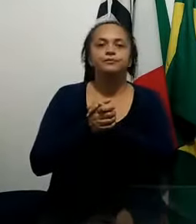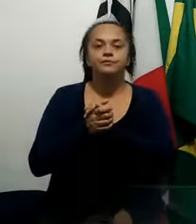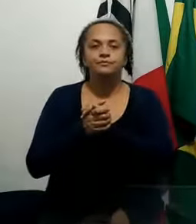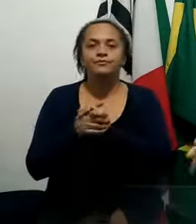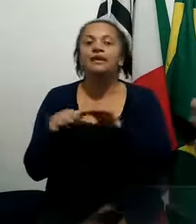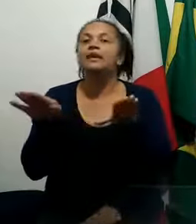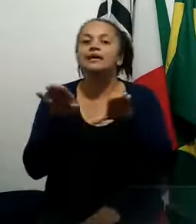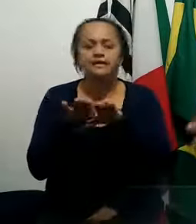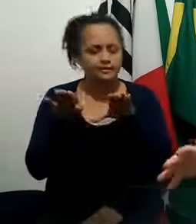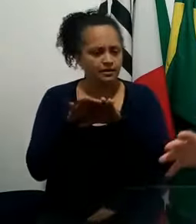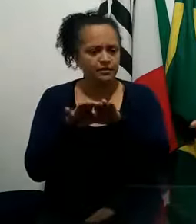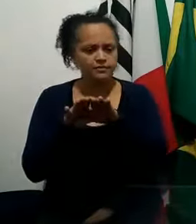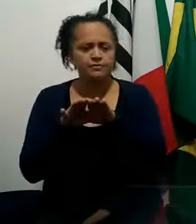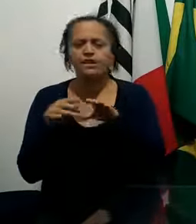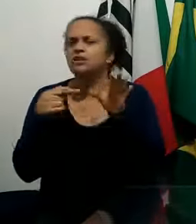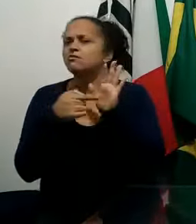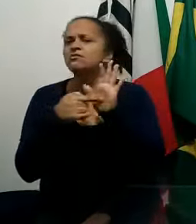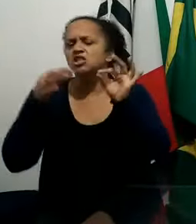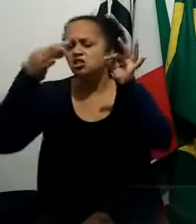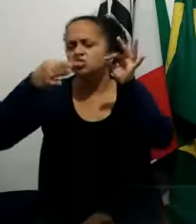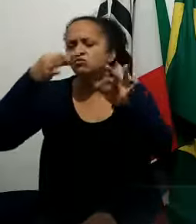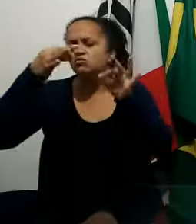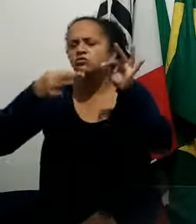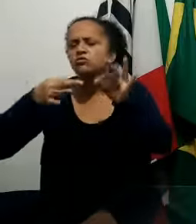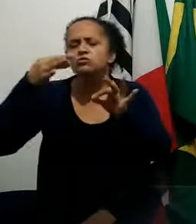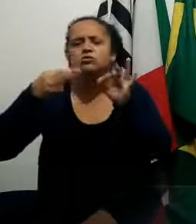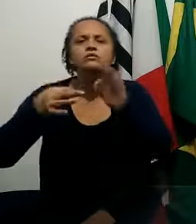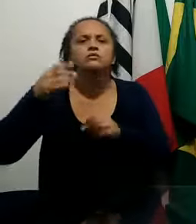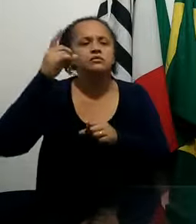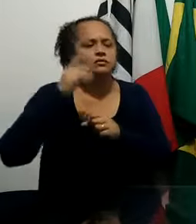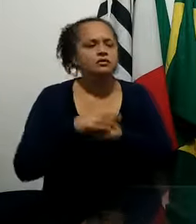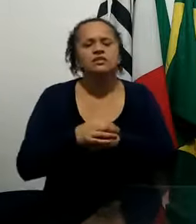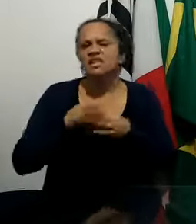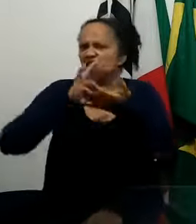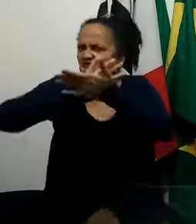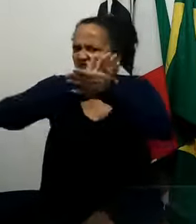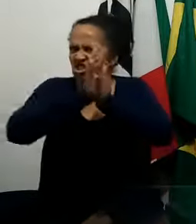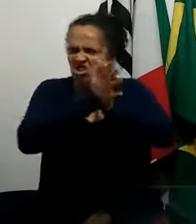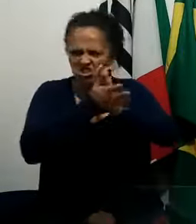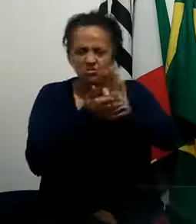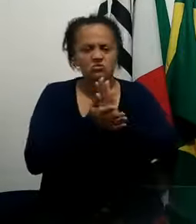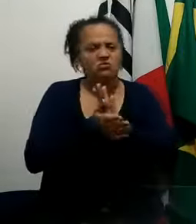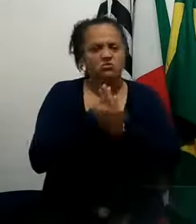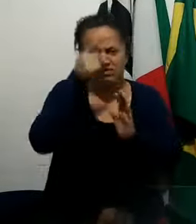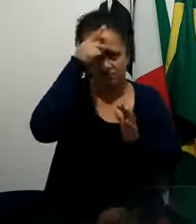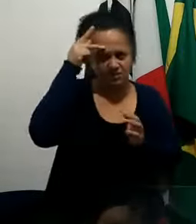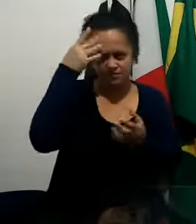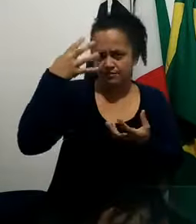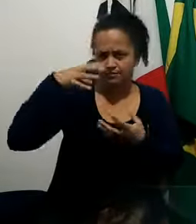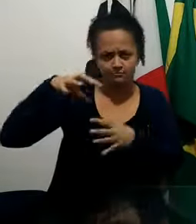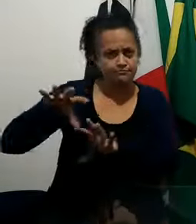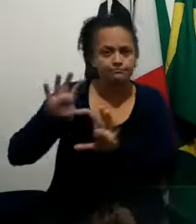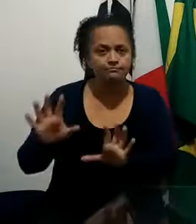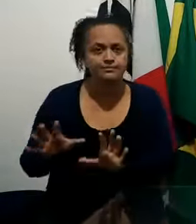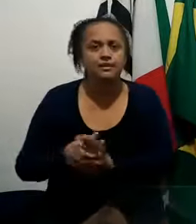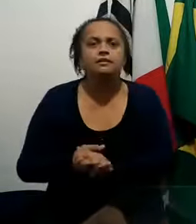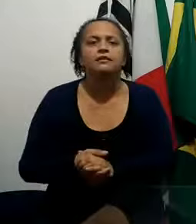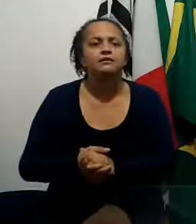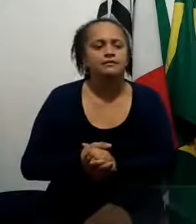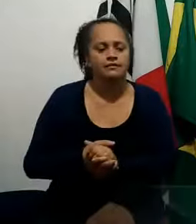trazer juízo e destruição para os ímpios. Ezequiel 20, do 34 ao 38,